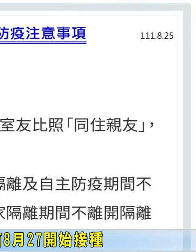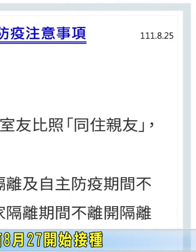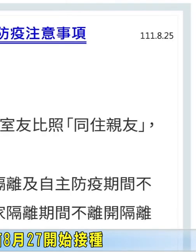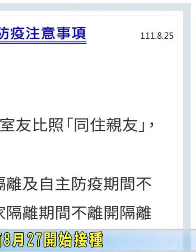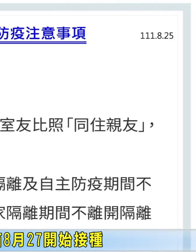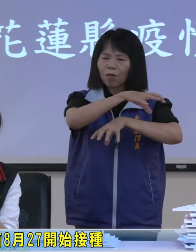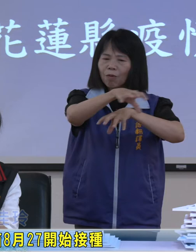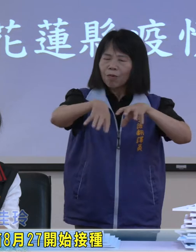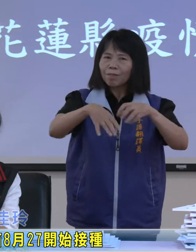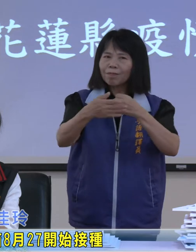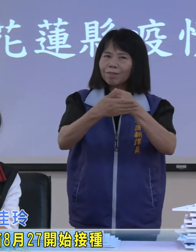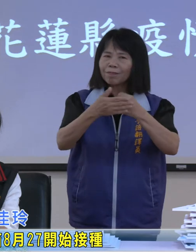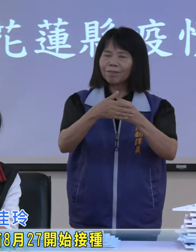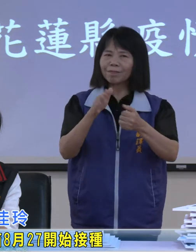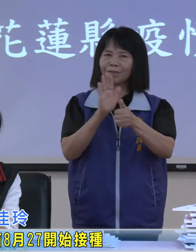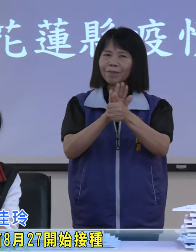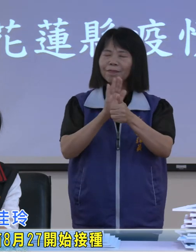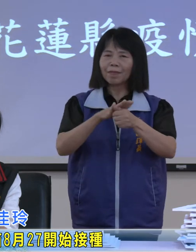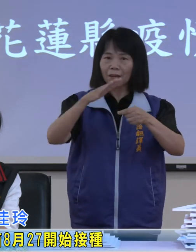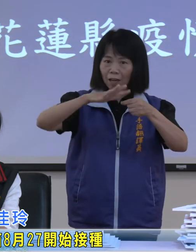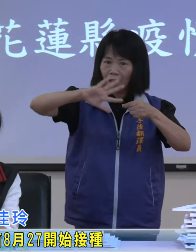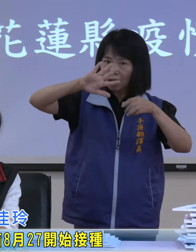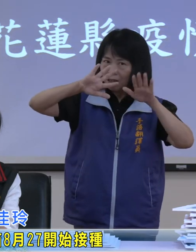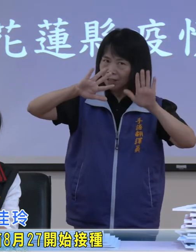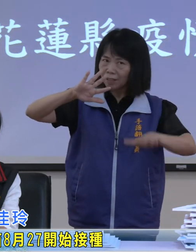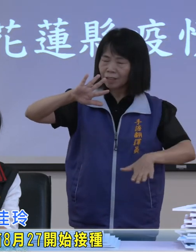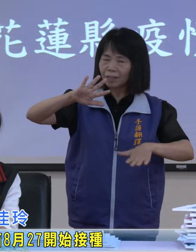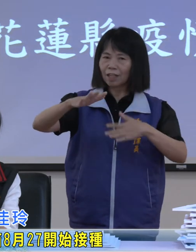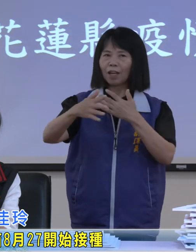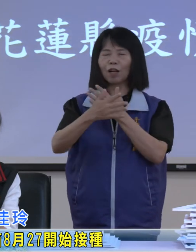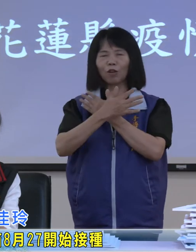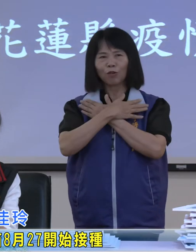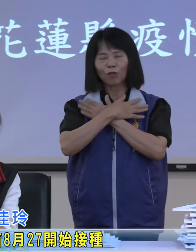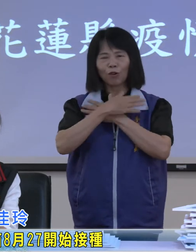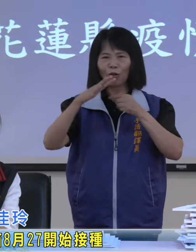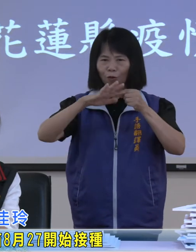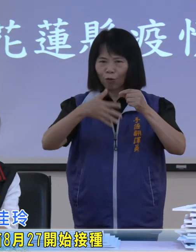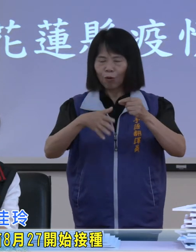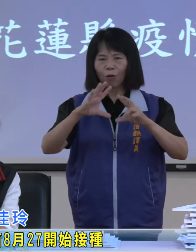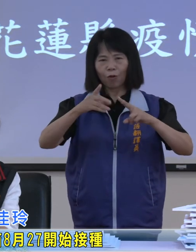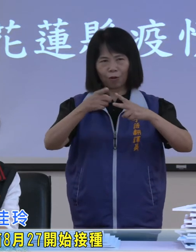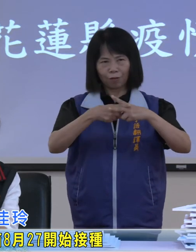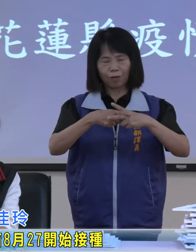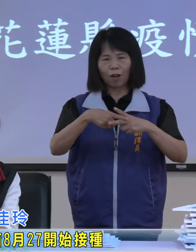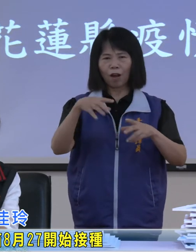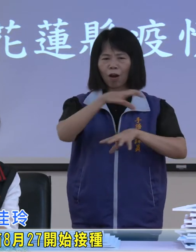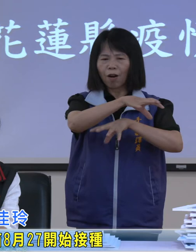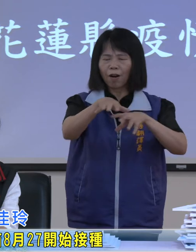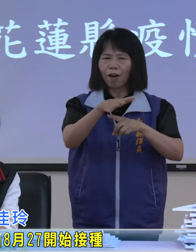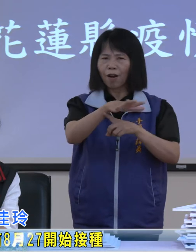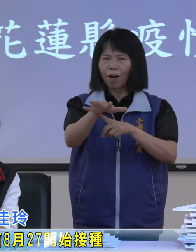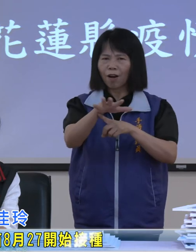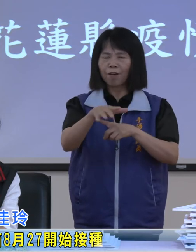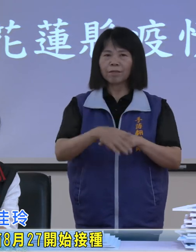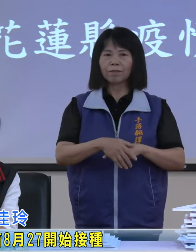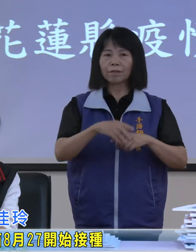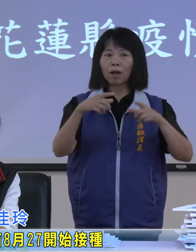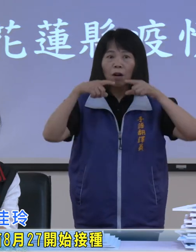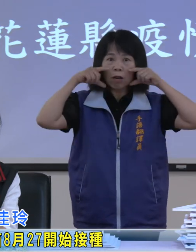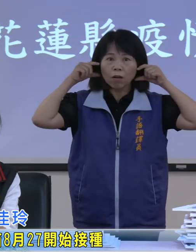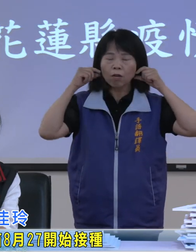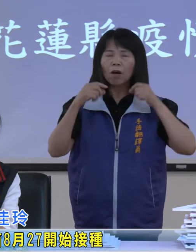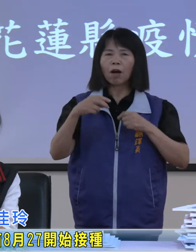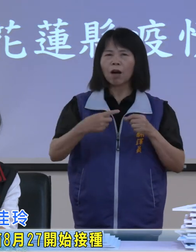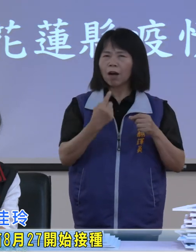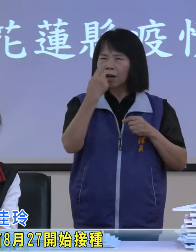环保局协助进行高中以下含幼儿园的环境消毒。第二，各校含准口罩、快筛